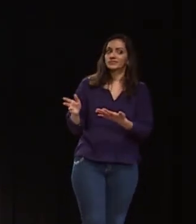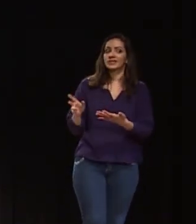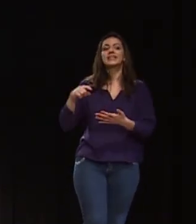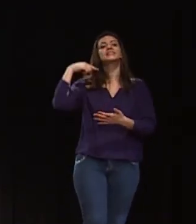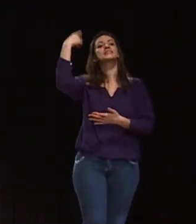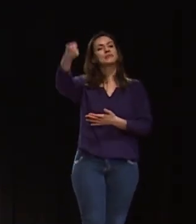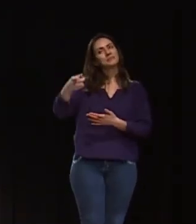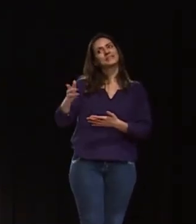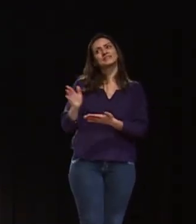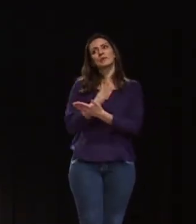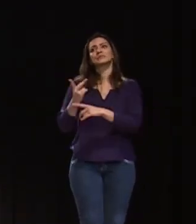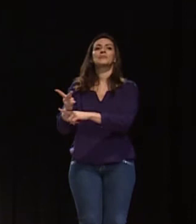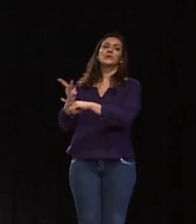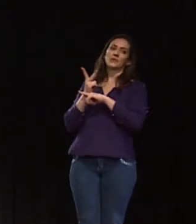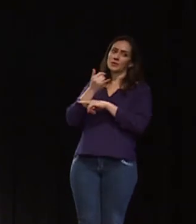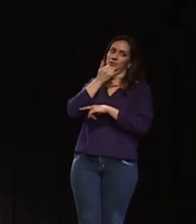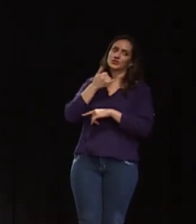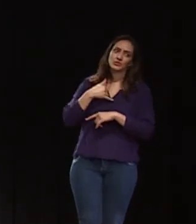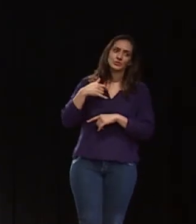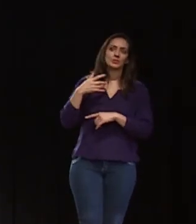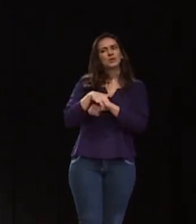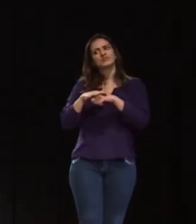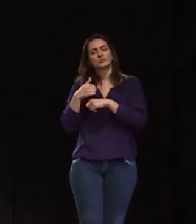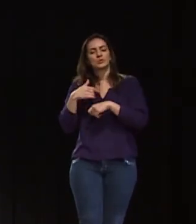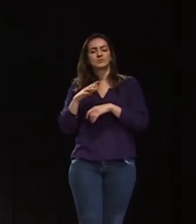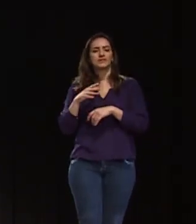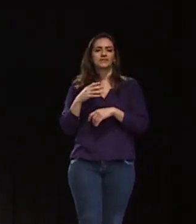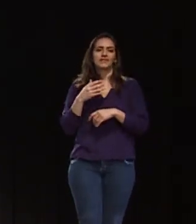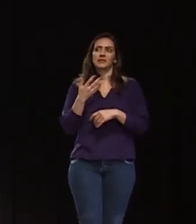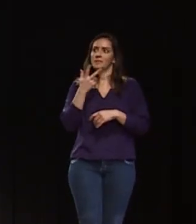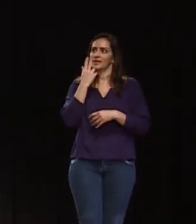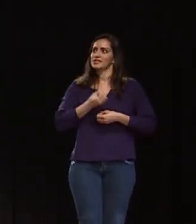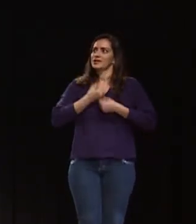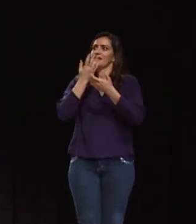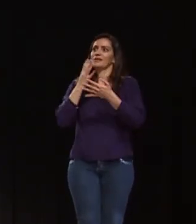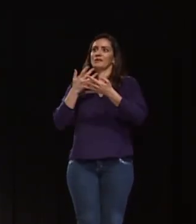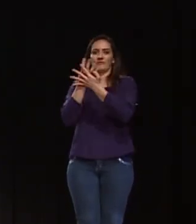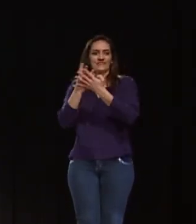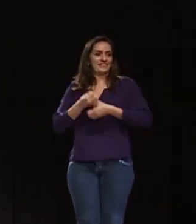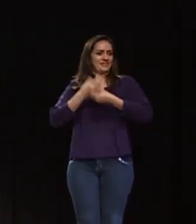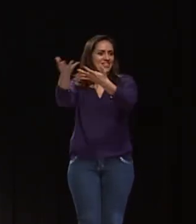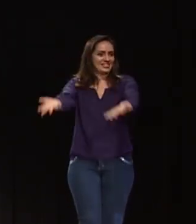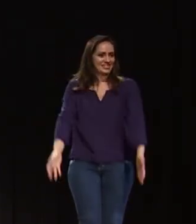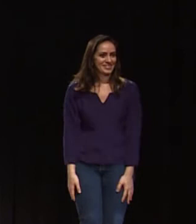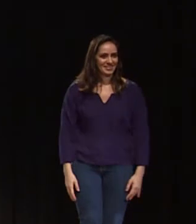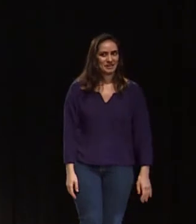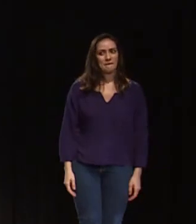Algumas pessoas realmente pensaram assim. Depois, alguns me procuraram, conversaram comigo, pediram desculpas, mas parecia que, né, como se fosse